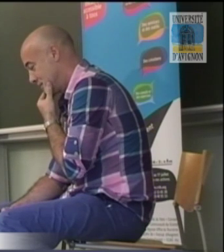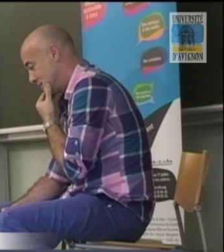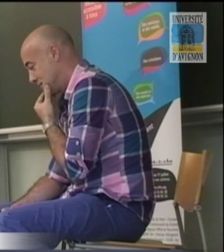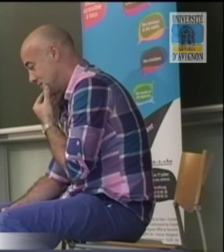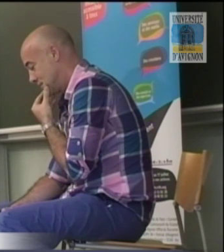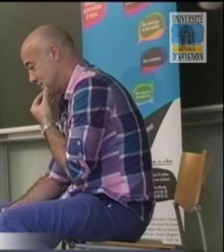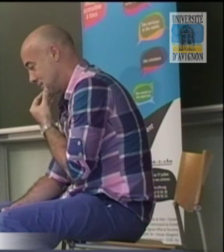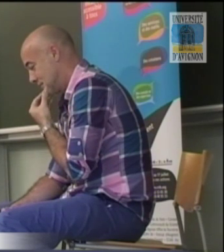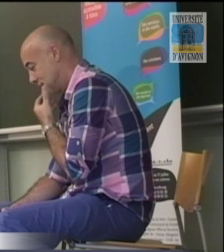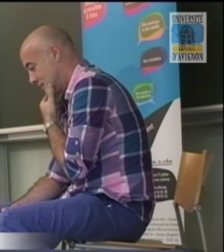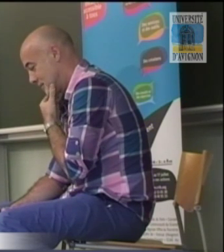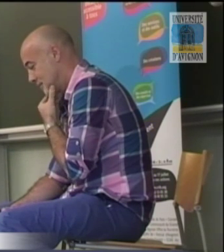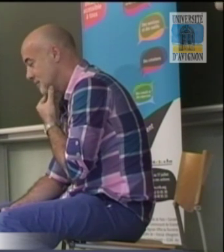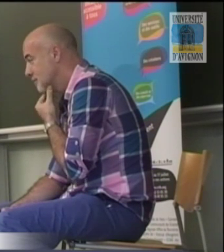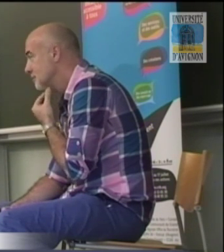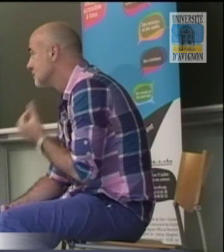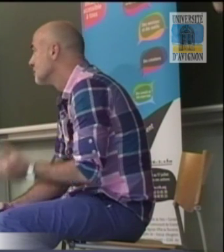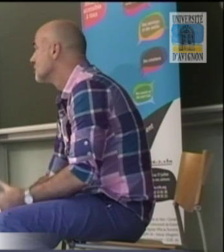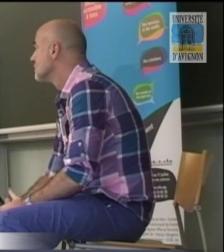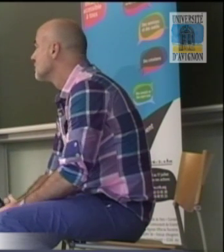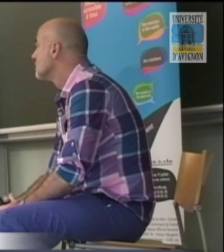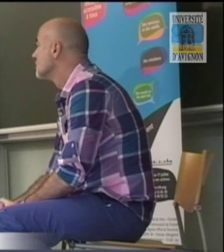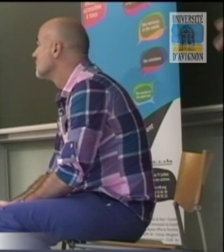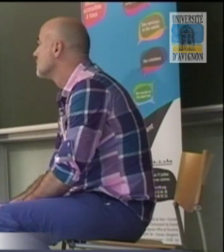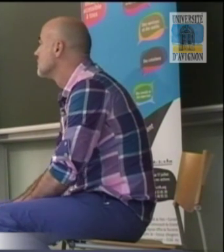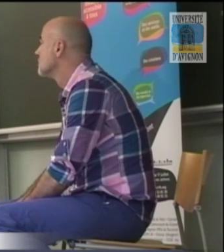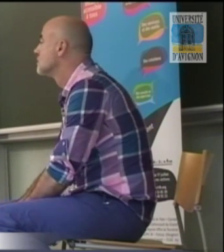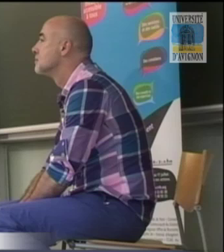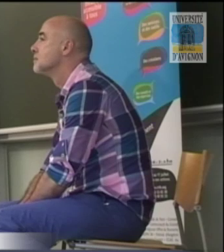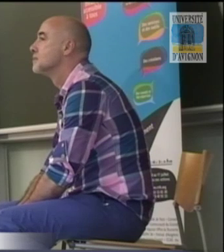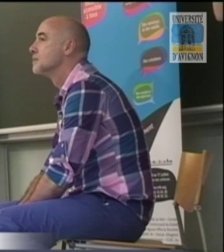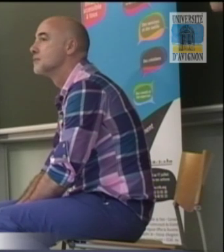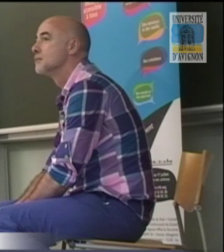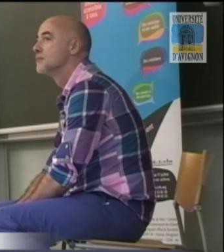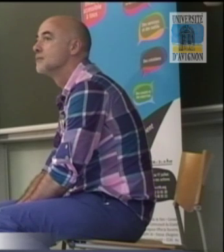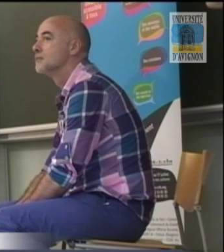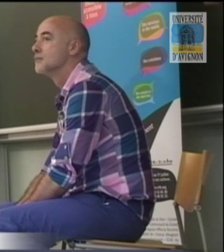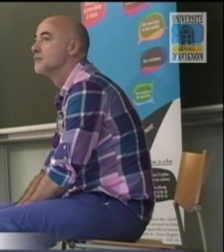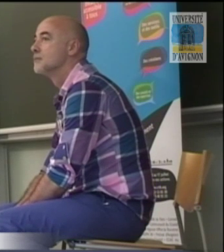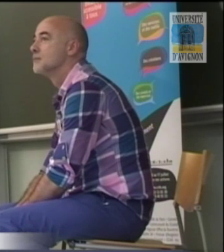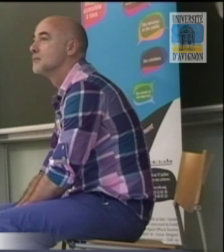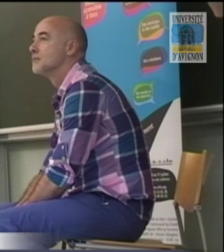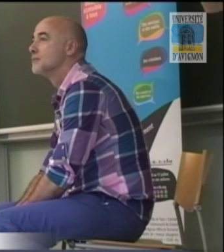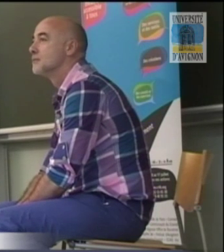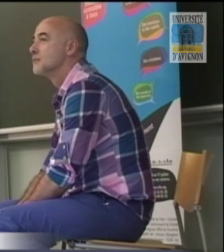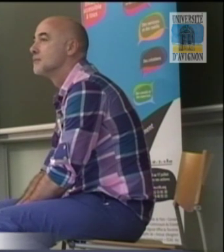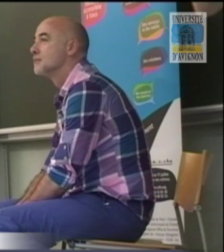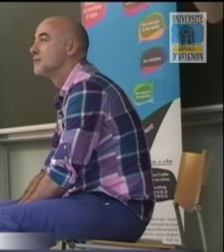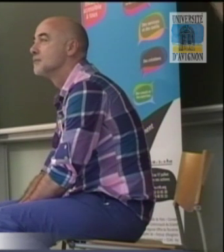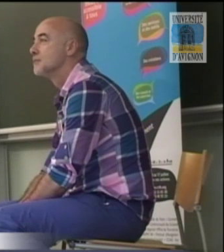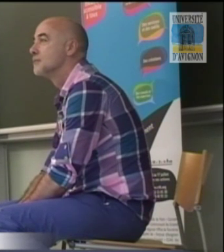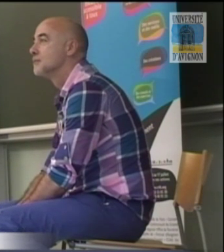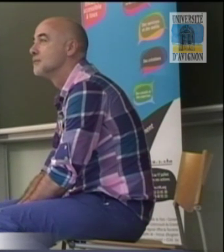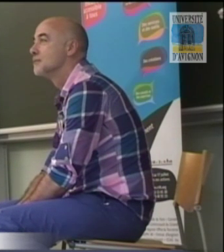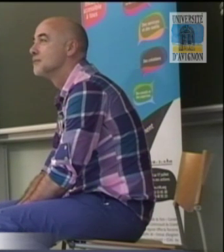personnes handicapées. La MDPH du Vaucluse est située boulevard Saint-Michel, juste à la sortie des remparts. Belle